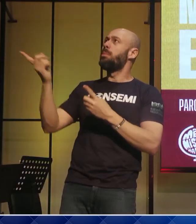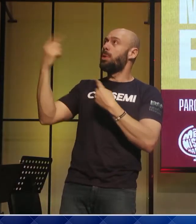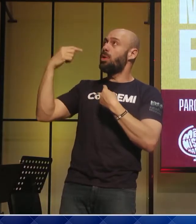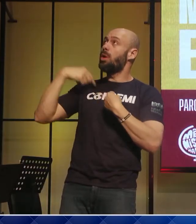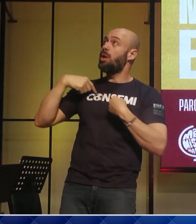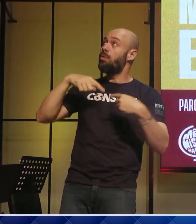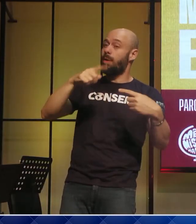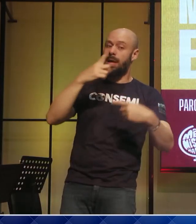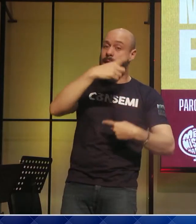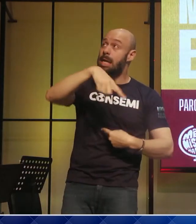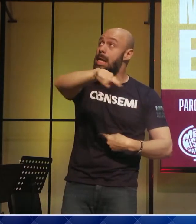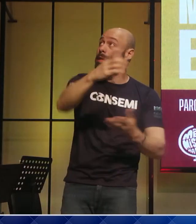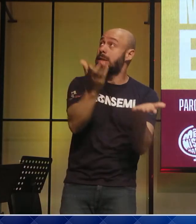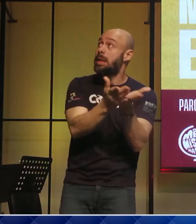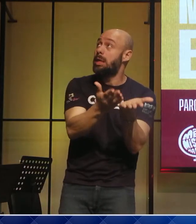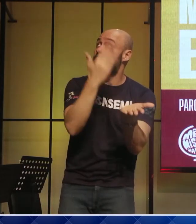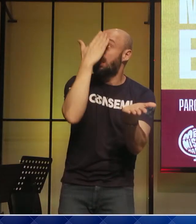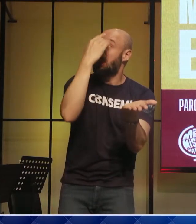enviaste.